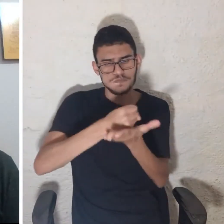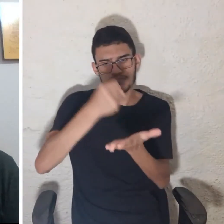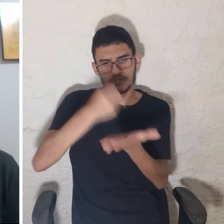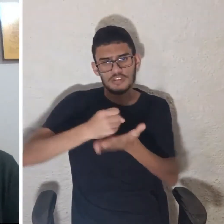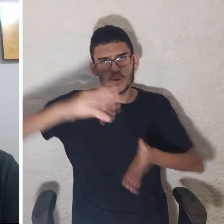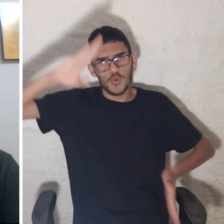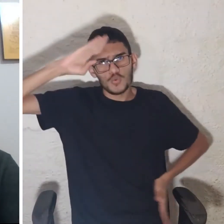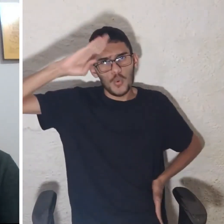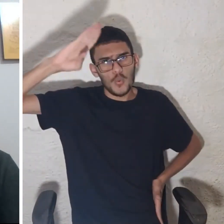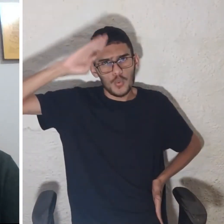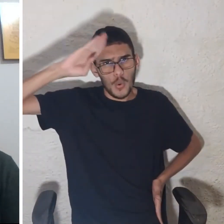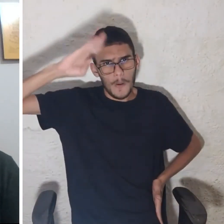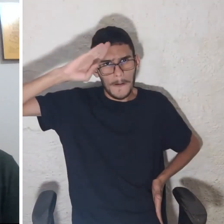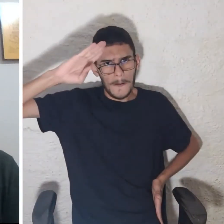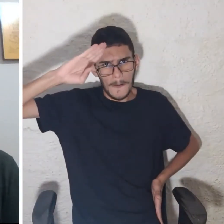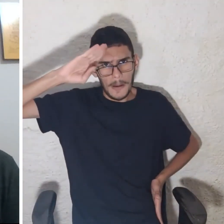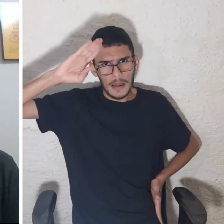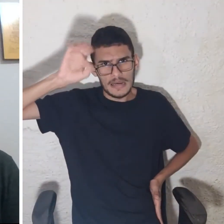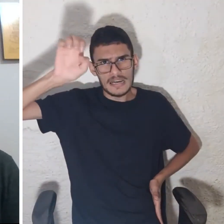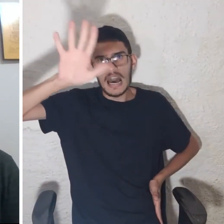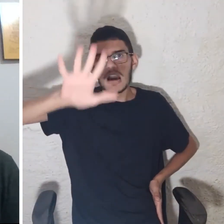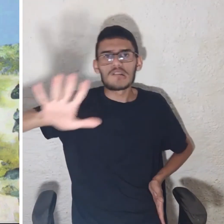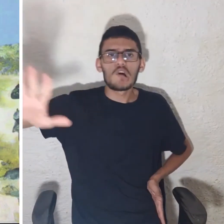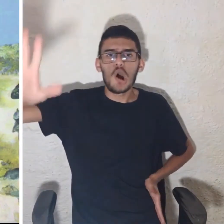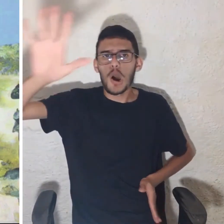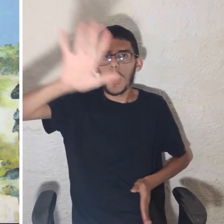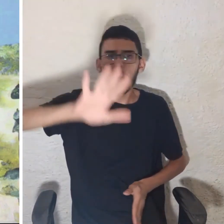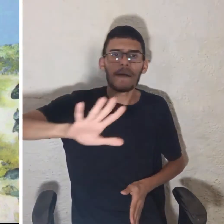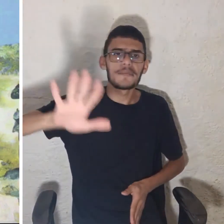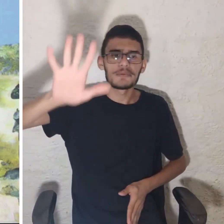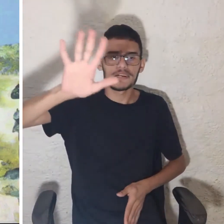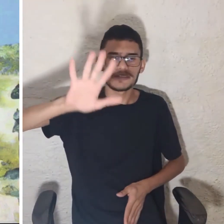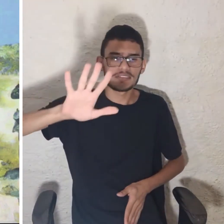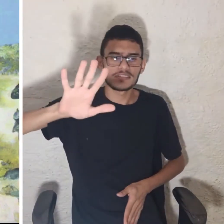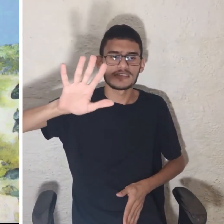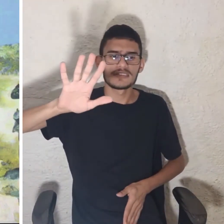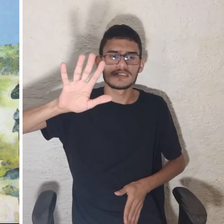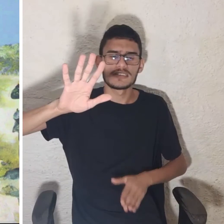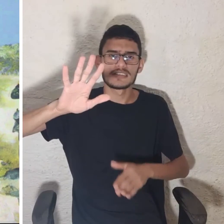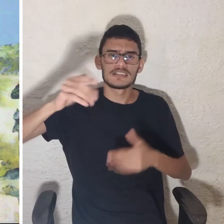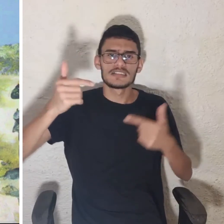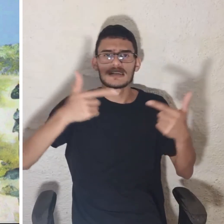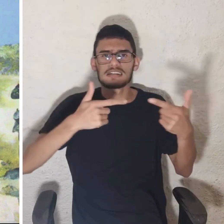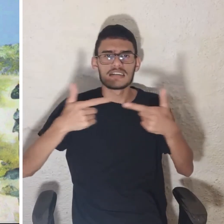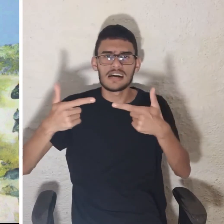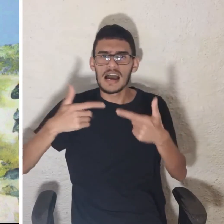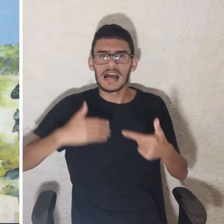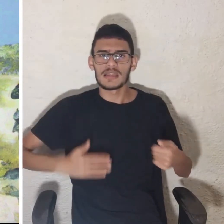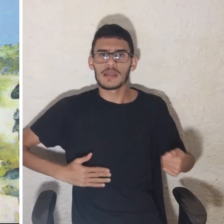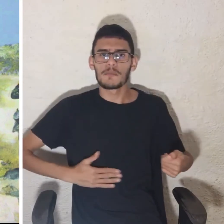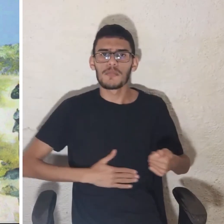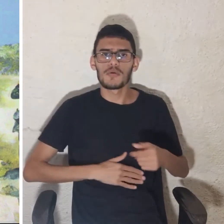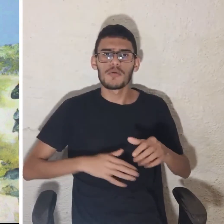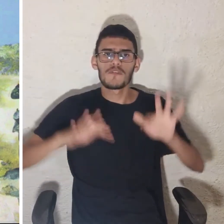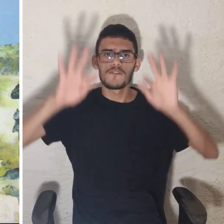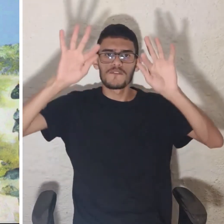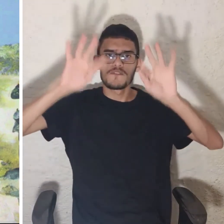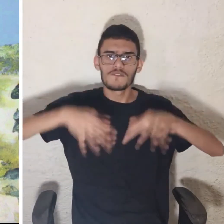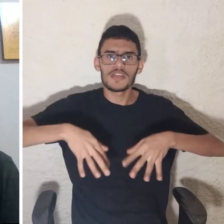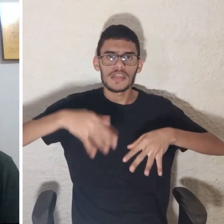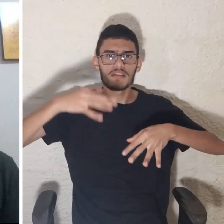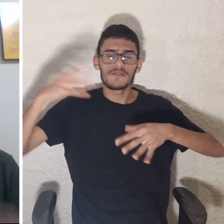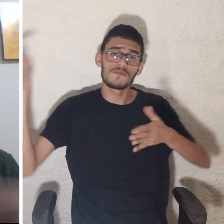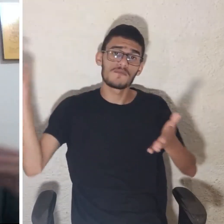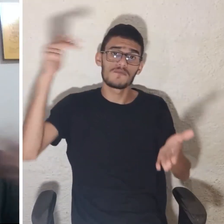mercenários, né? Principalmente soldados europeus, né, que tinham acabado de lutar nas guerras do Napoleão. Depois que Napoleão